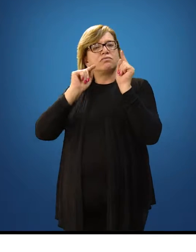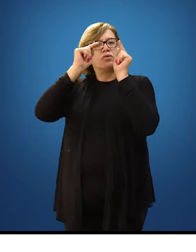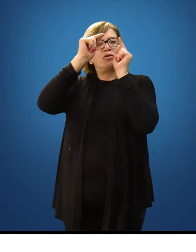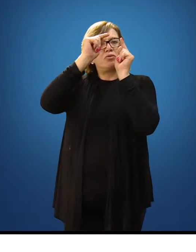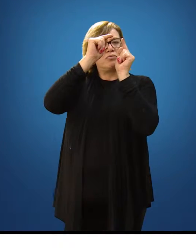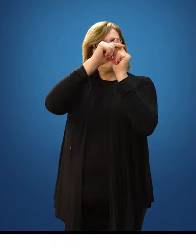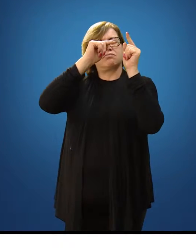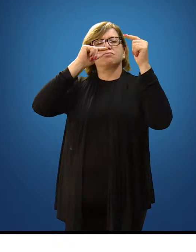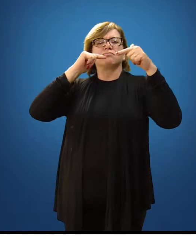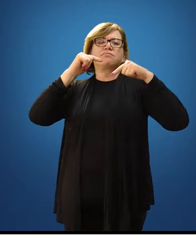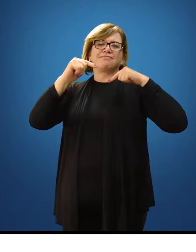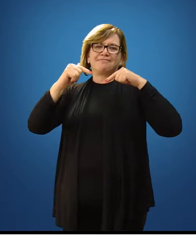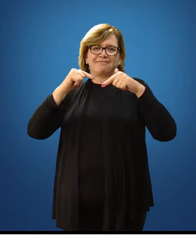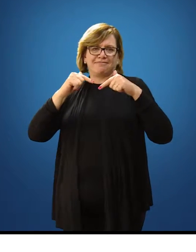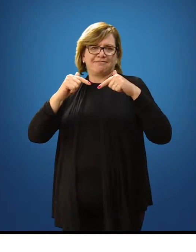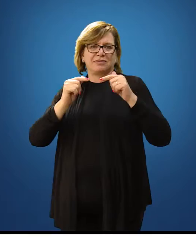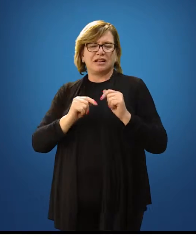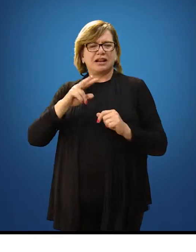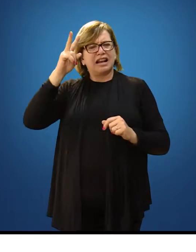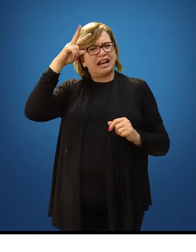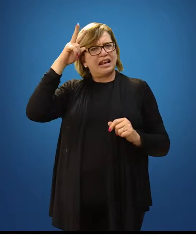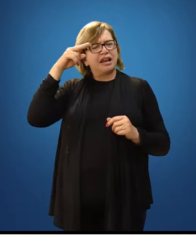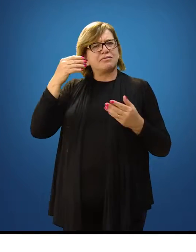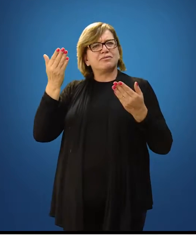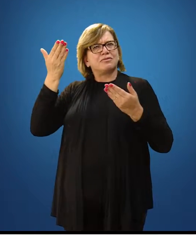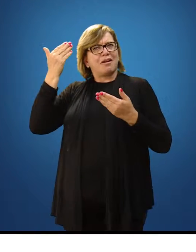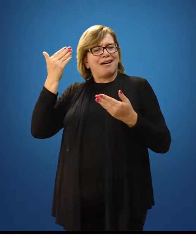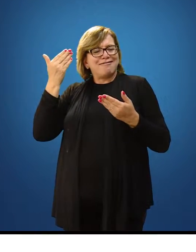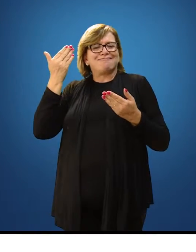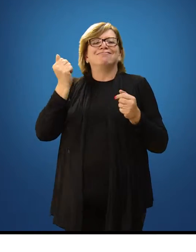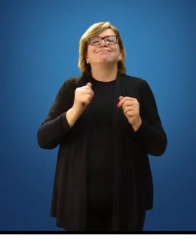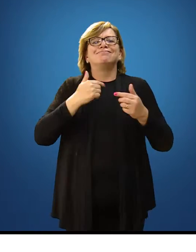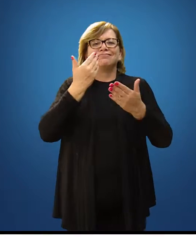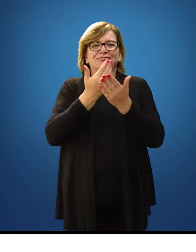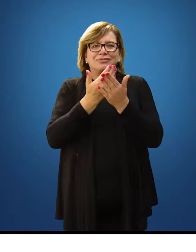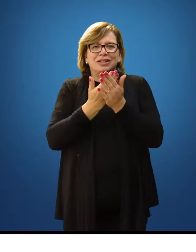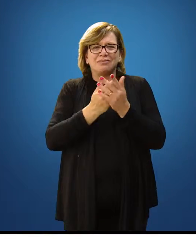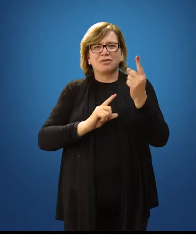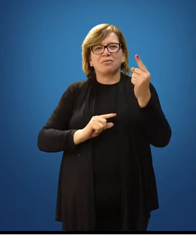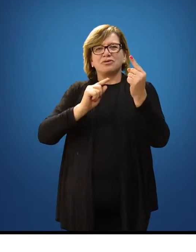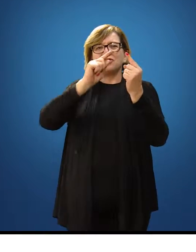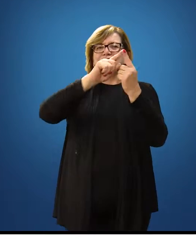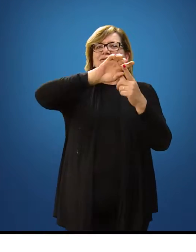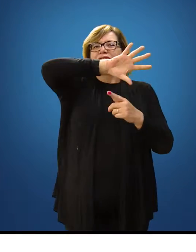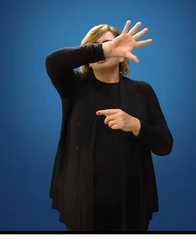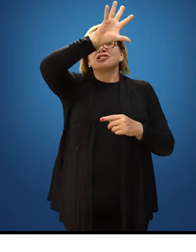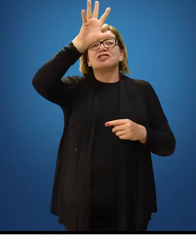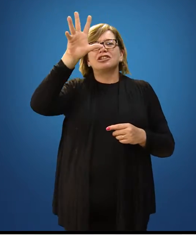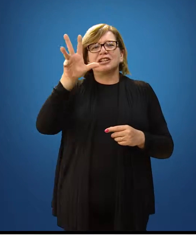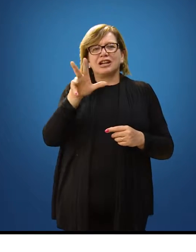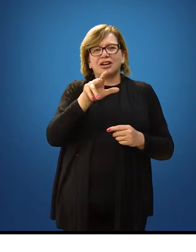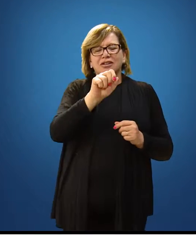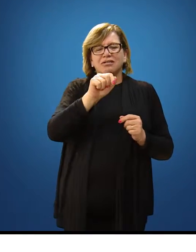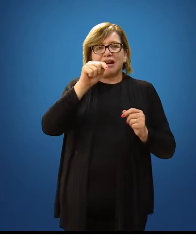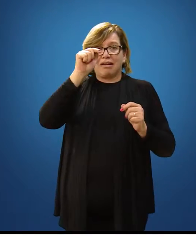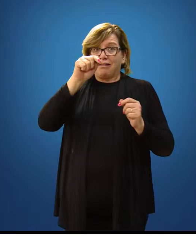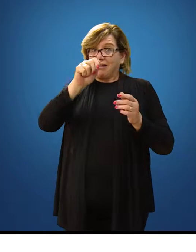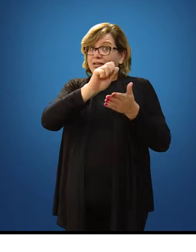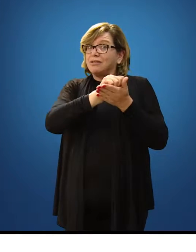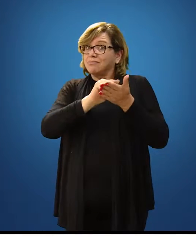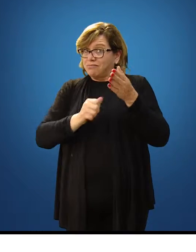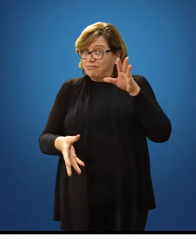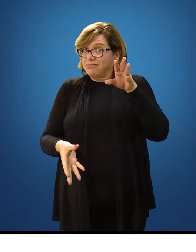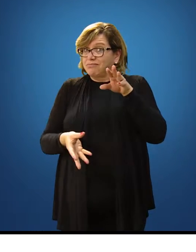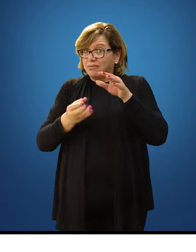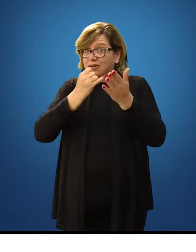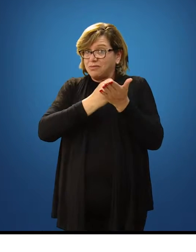trabalho. Lembram-se lá quando vimos sobre objetivo geral e específicos? Aqui normalmente apresentamos um único objetivo, que seria o